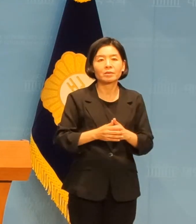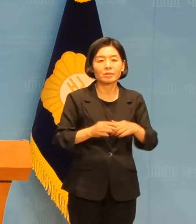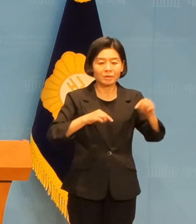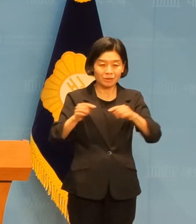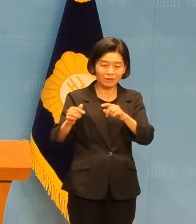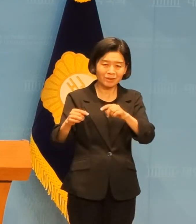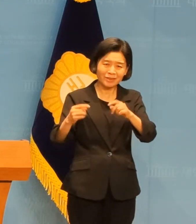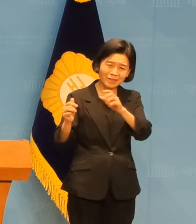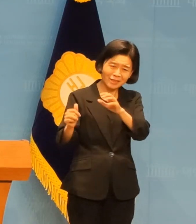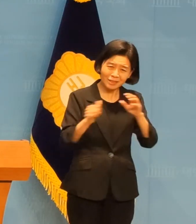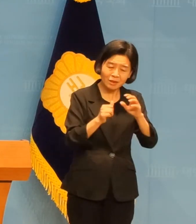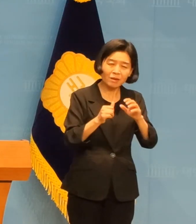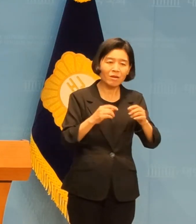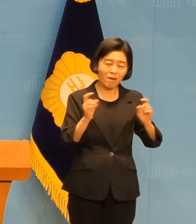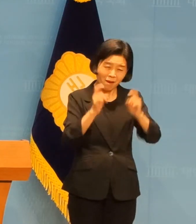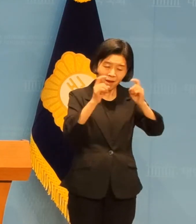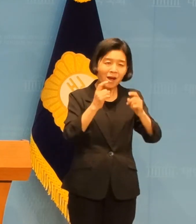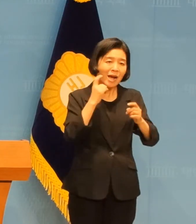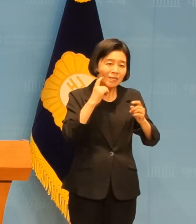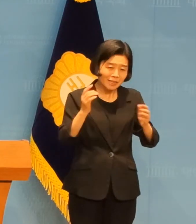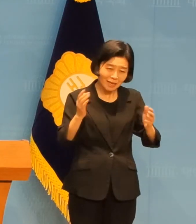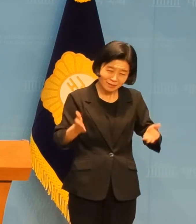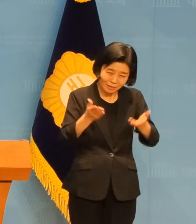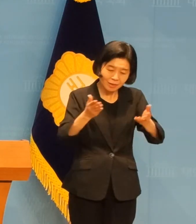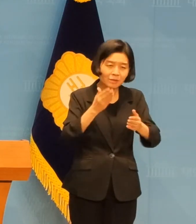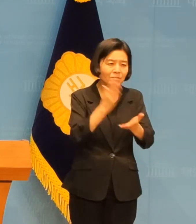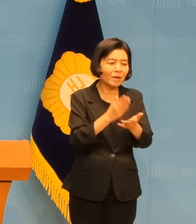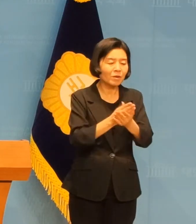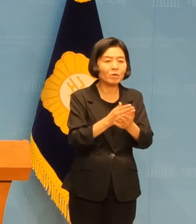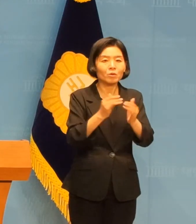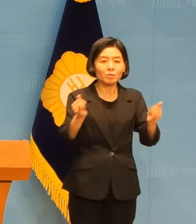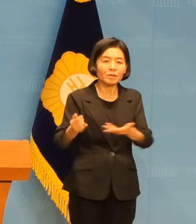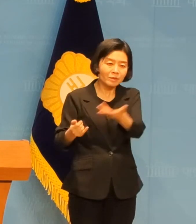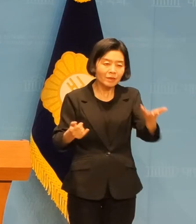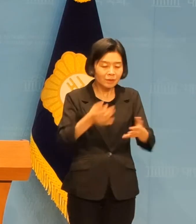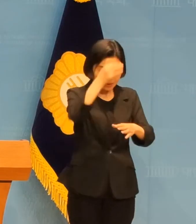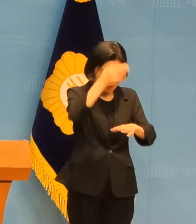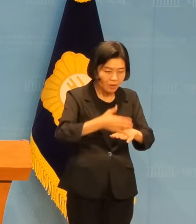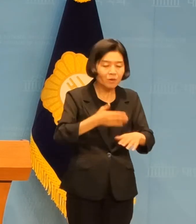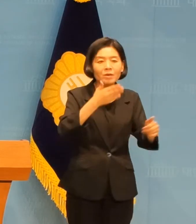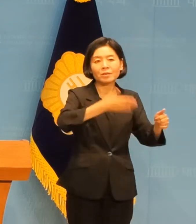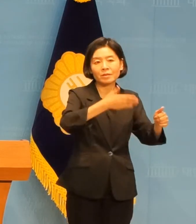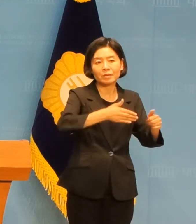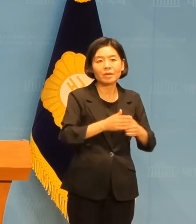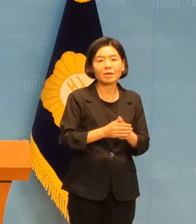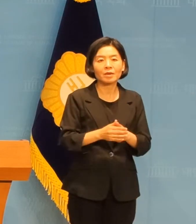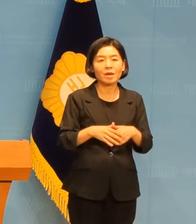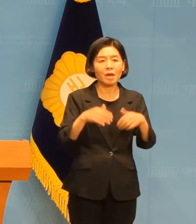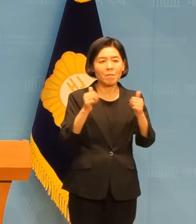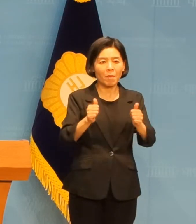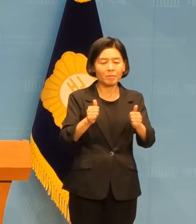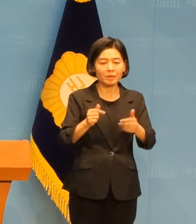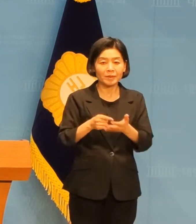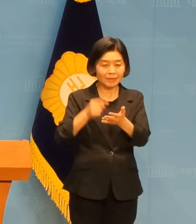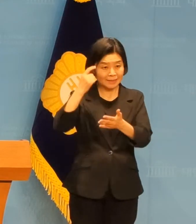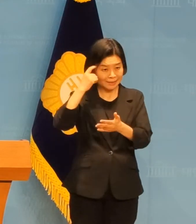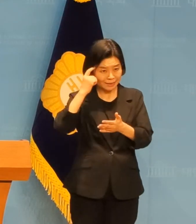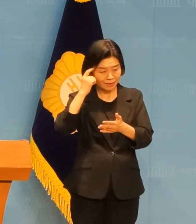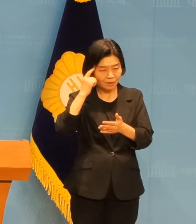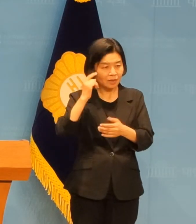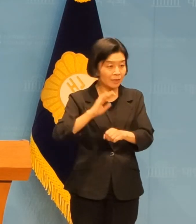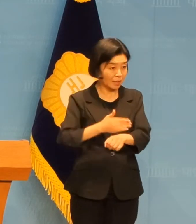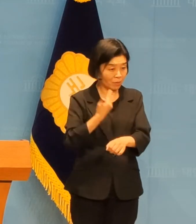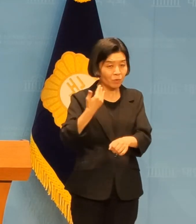정쟁과 가짜 선동을 중단하고 국민께 사과하시기 바랍니다. 법적 대응을 검토할 것이며 반드시